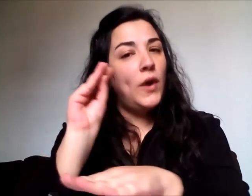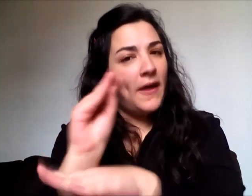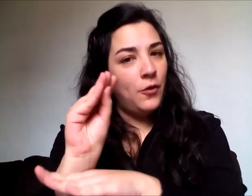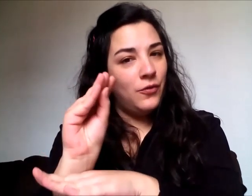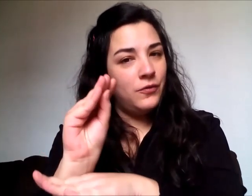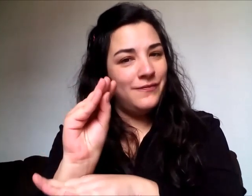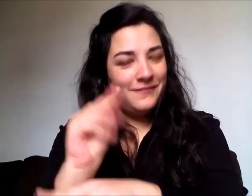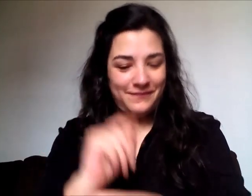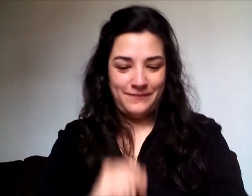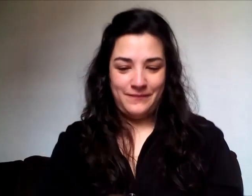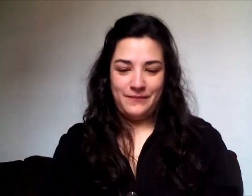Cuidado.